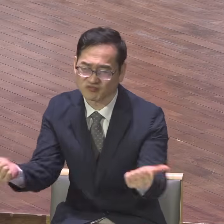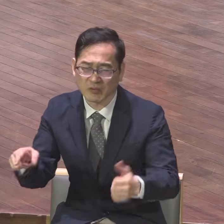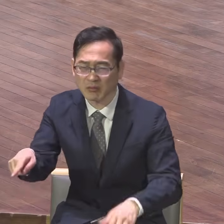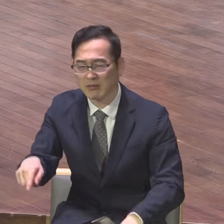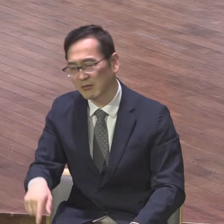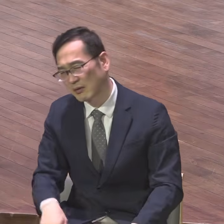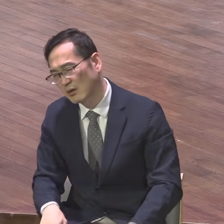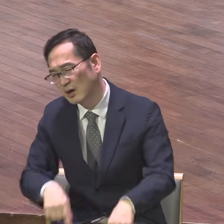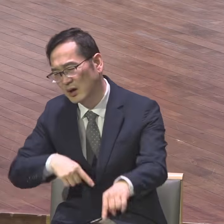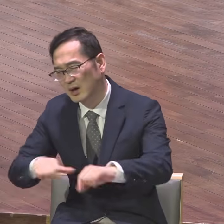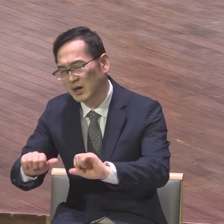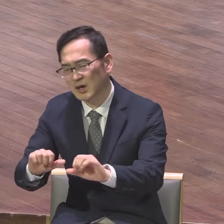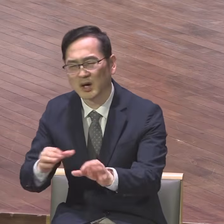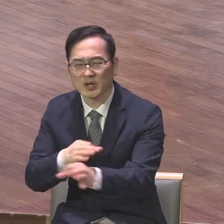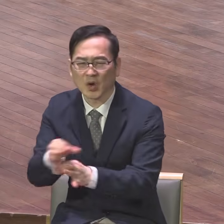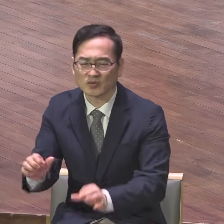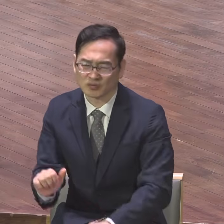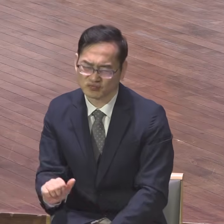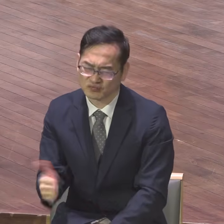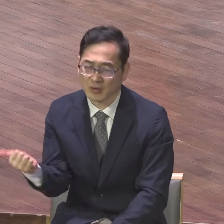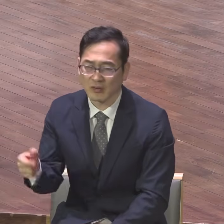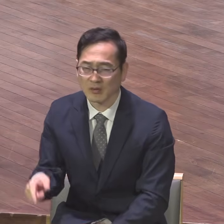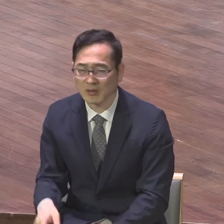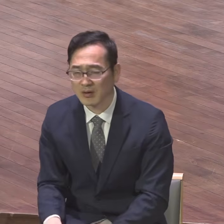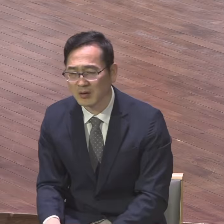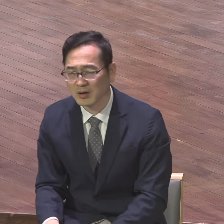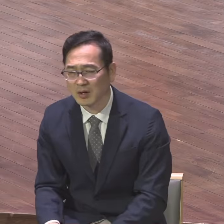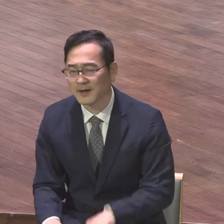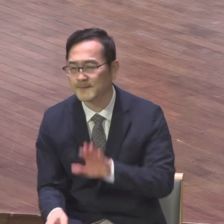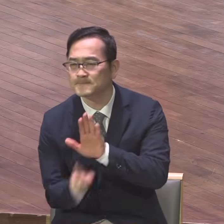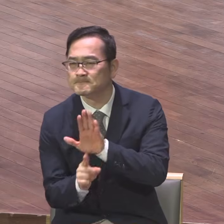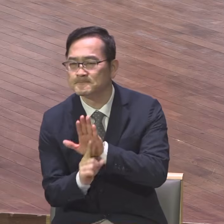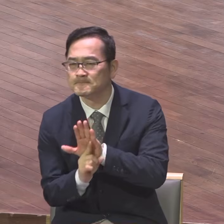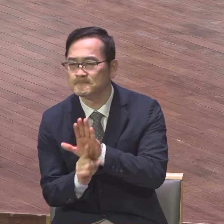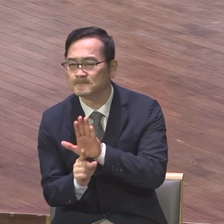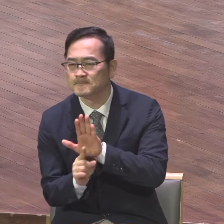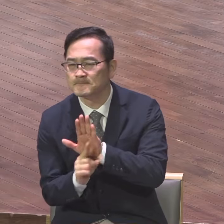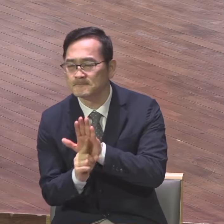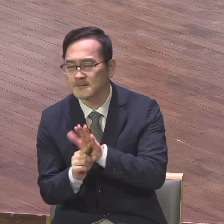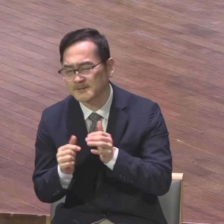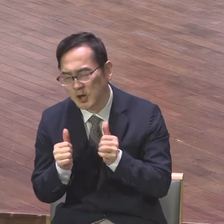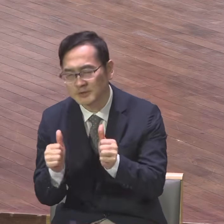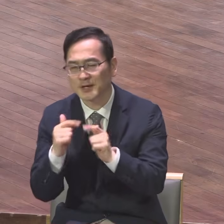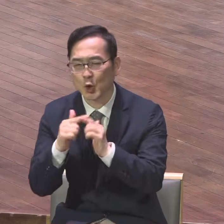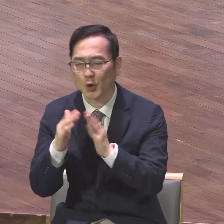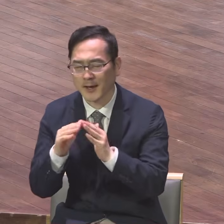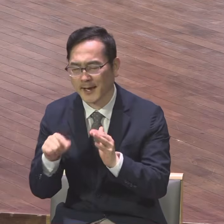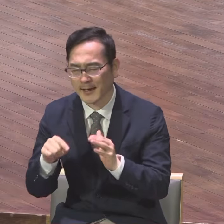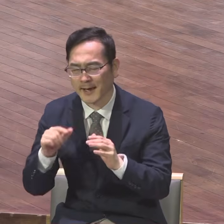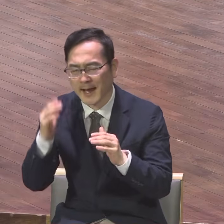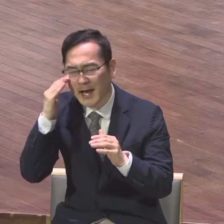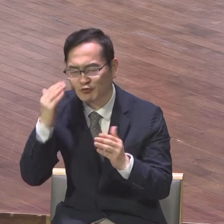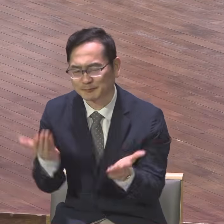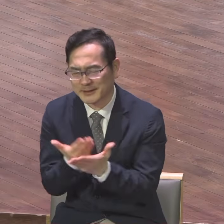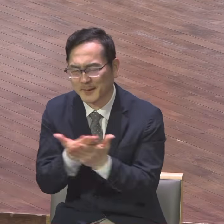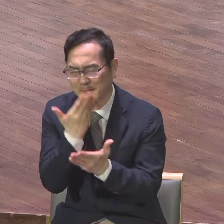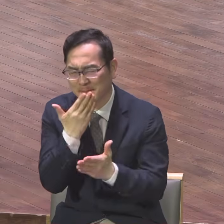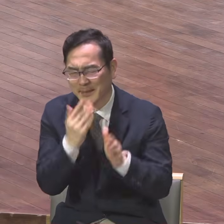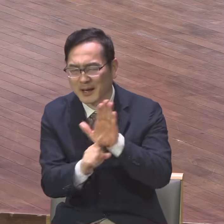척하고 금백지 달고 돌아다니봤자 뻥이요, 뻥. 복음 없으면요, 그거 다 웃기는